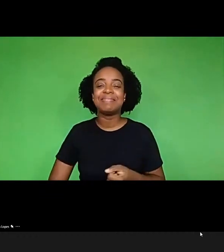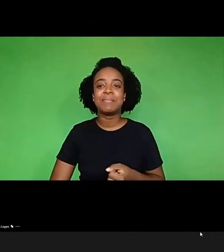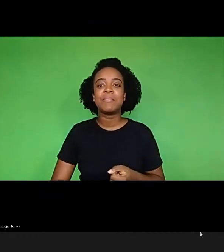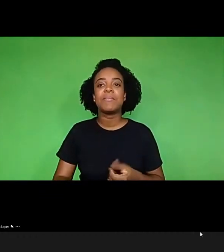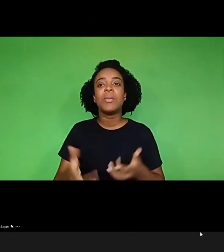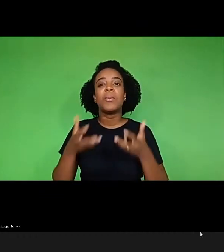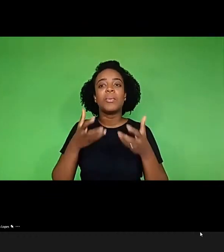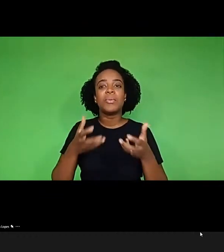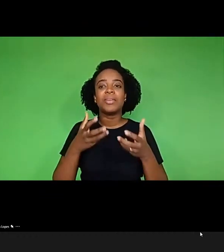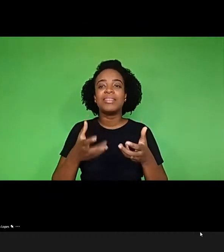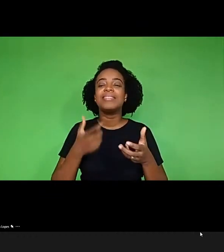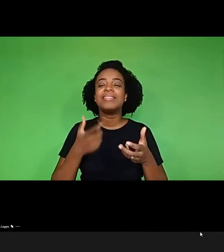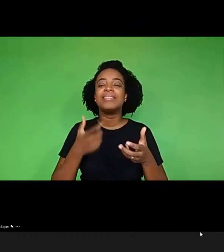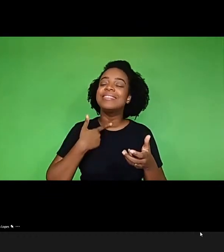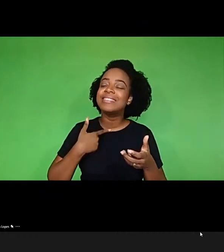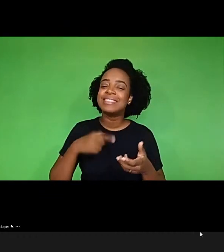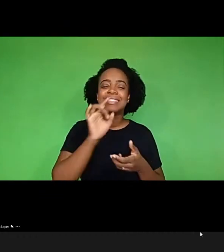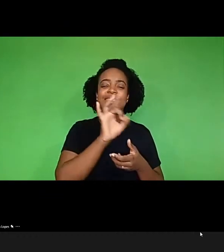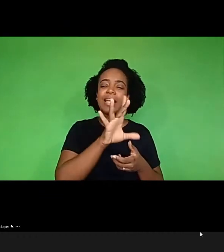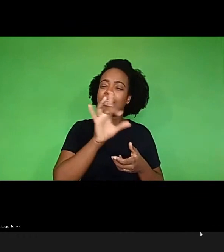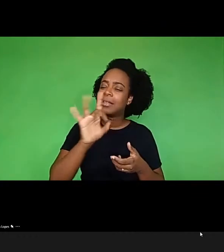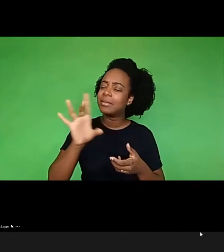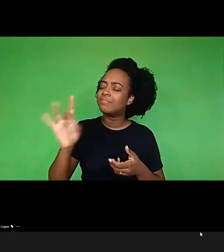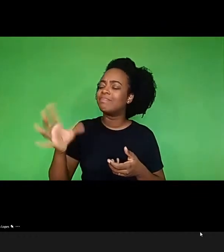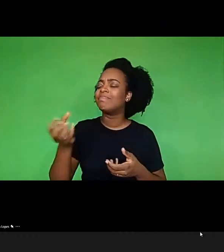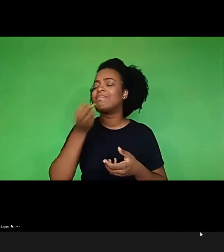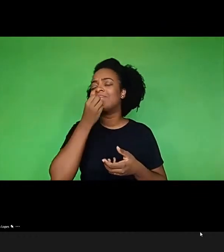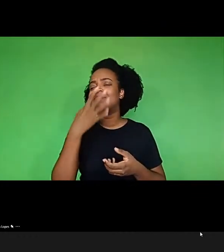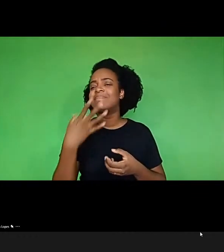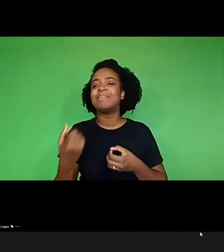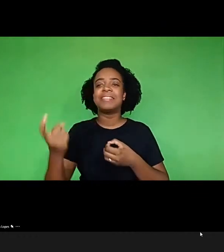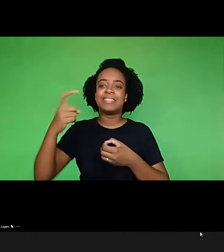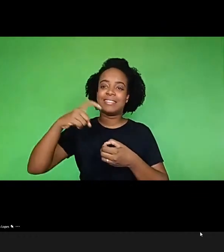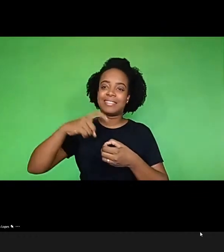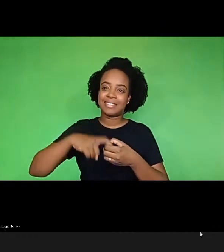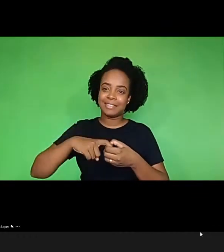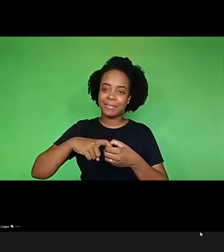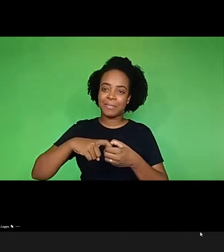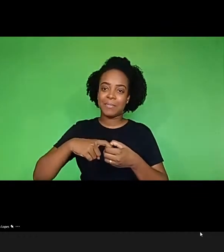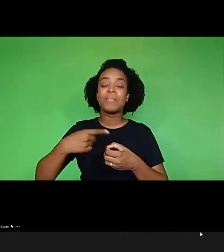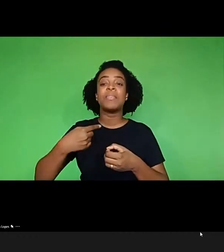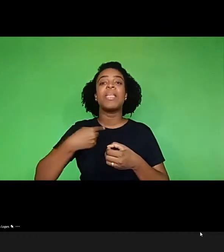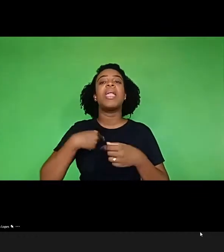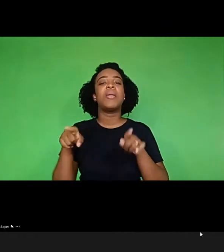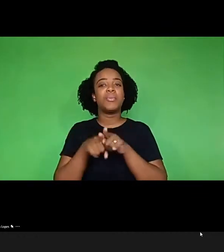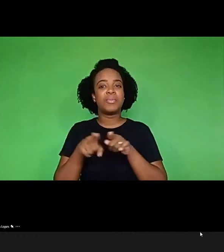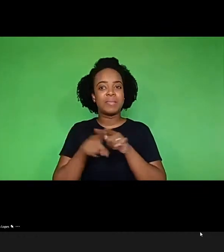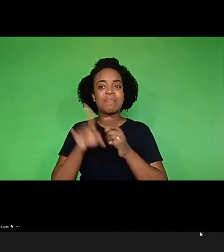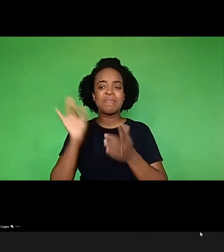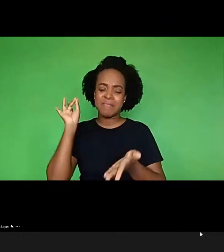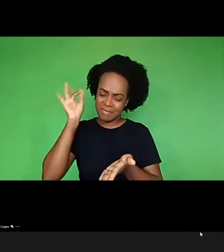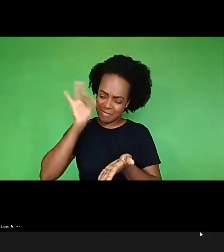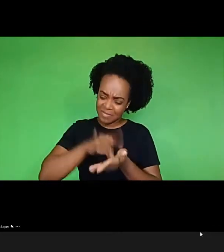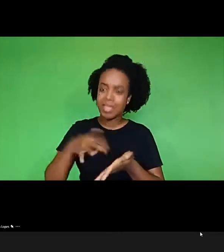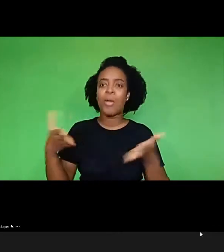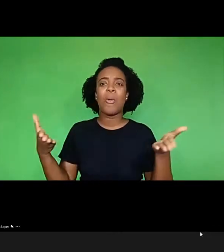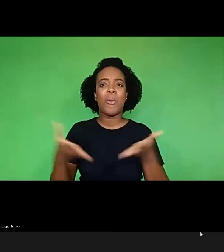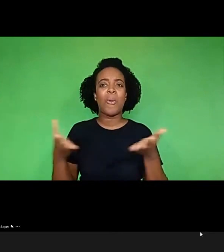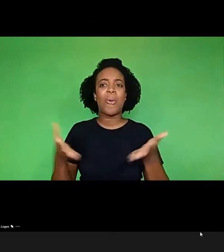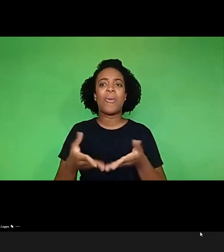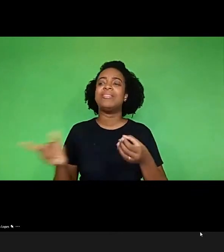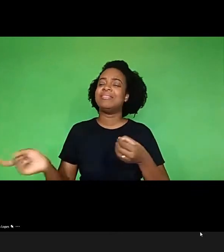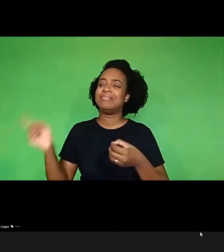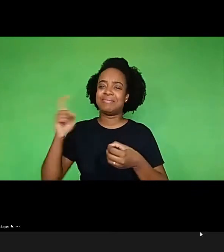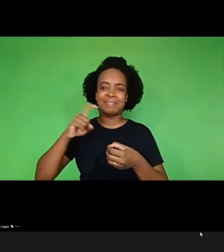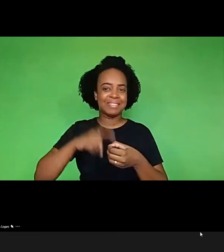vocês um bom retorno. Eu também estou voltando oficialmente hoje, junto com vocês, né, para